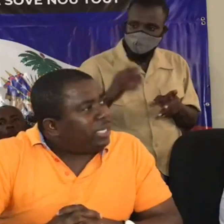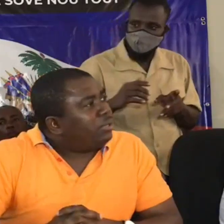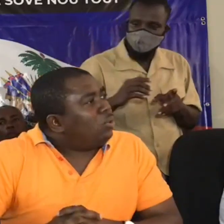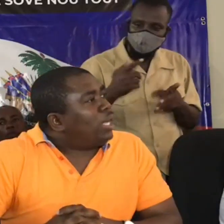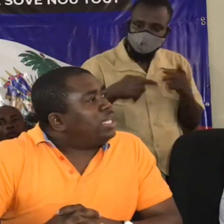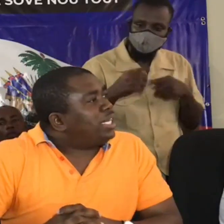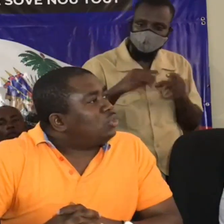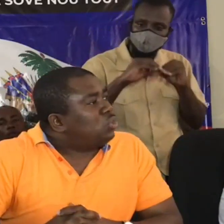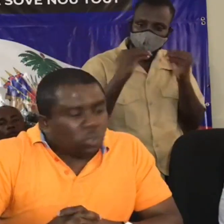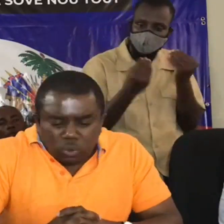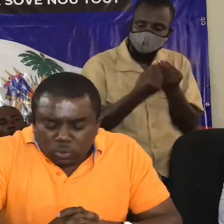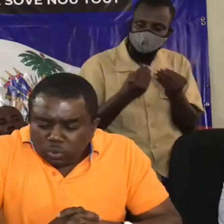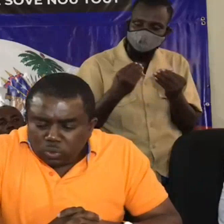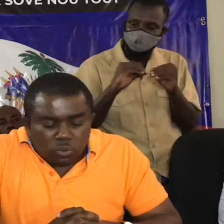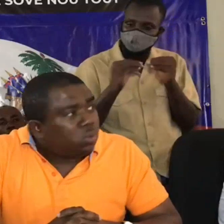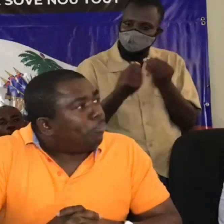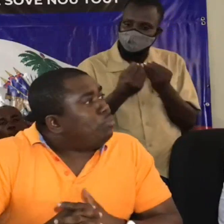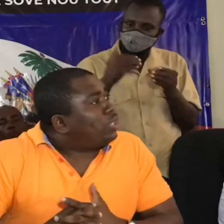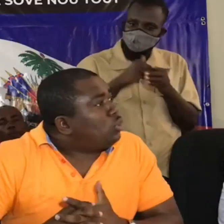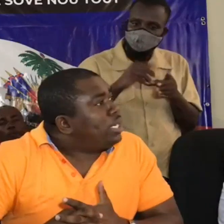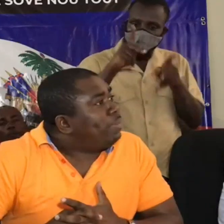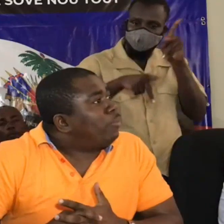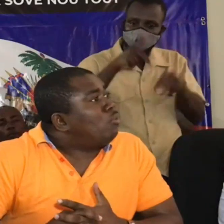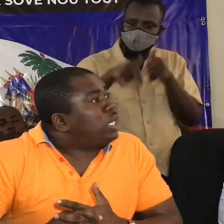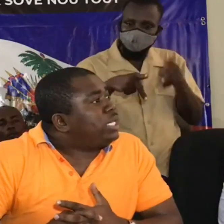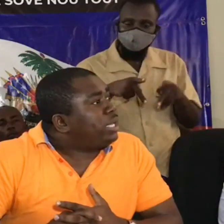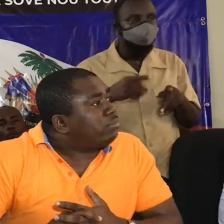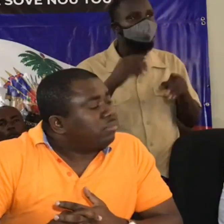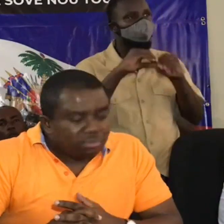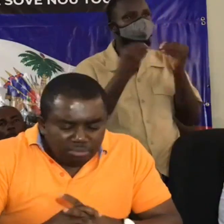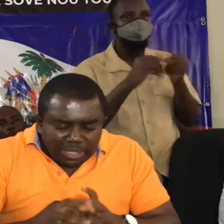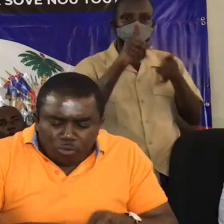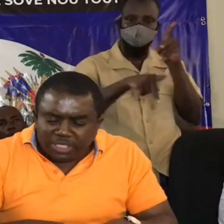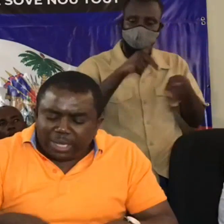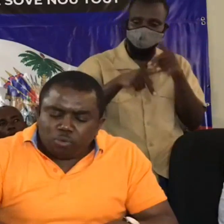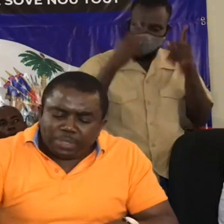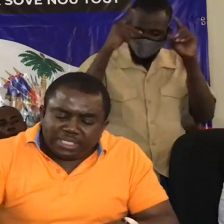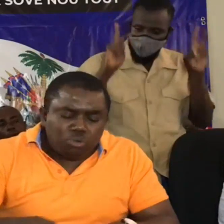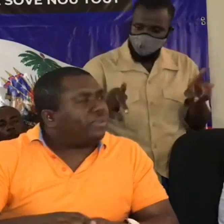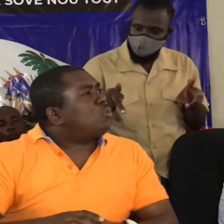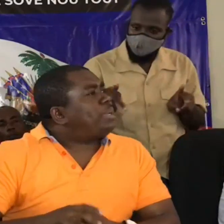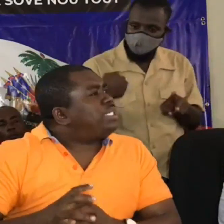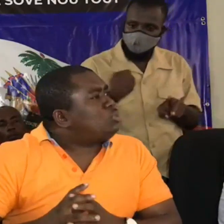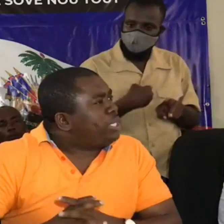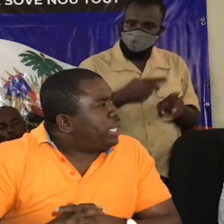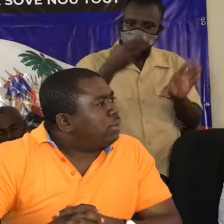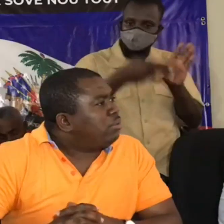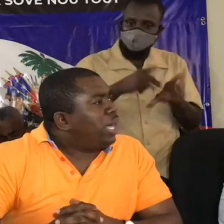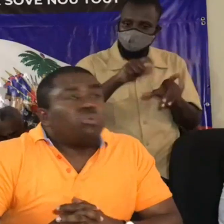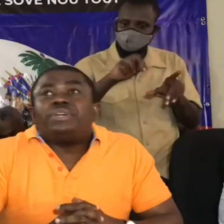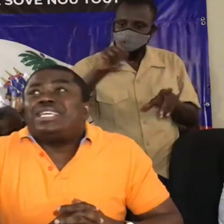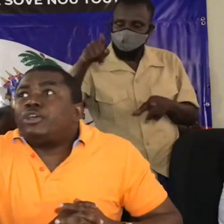ces organisations. Population liée par bon monde lié. Dans le moment ça, nous pensons de façon